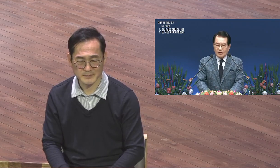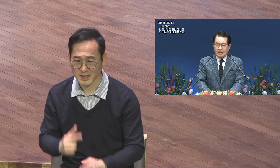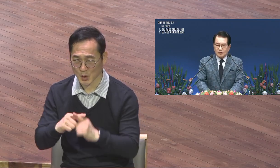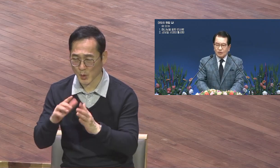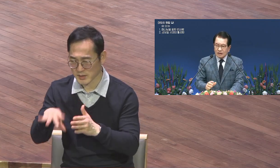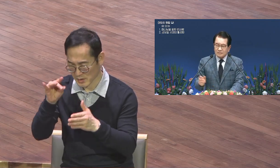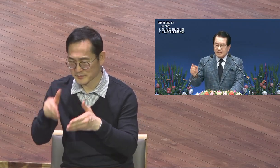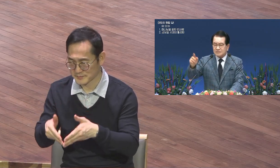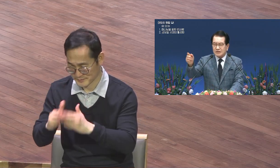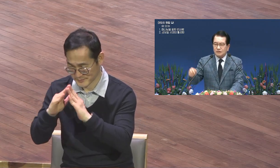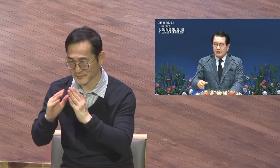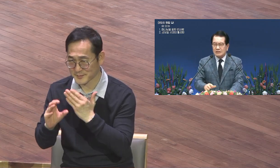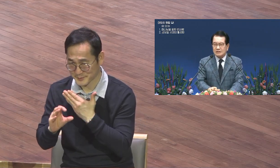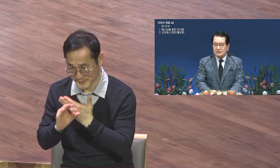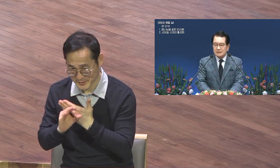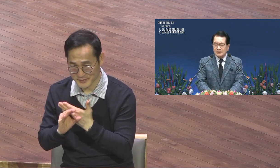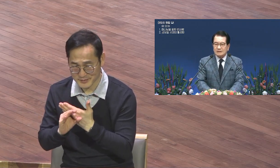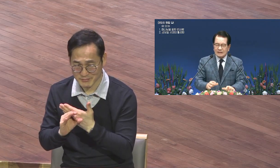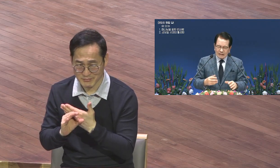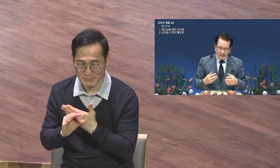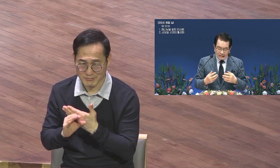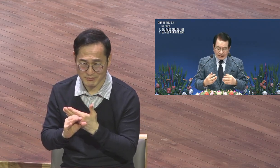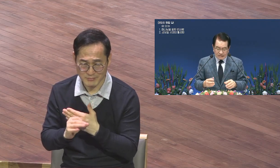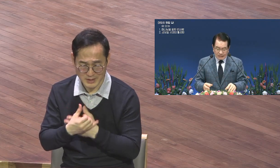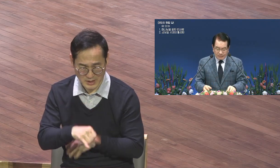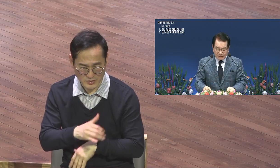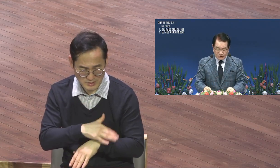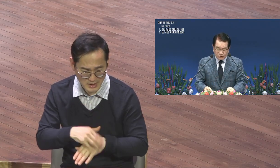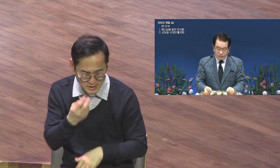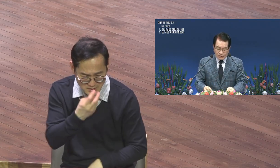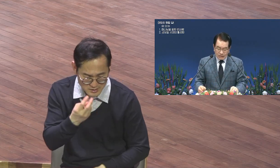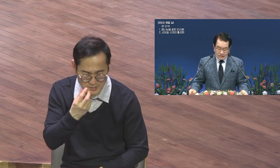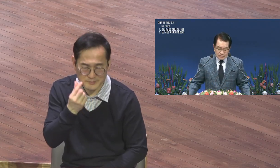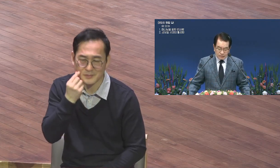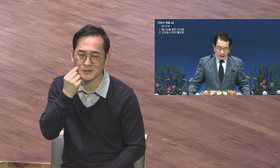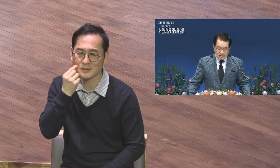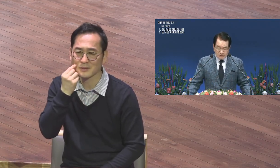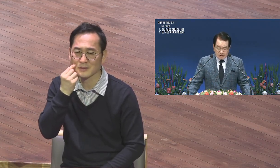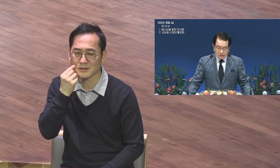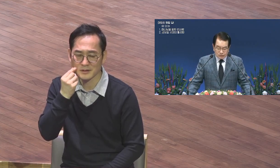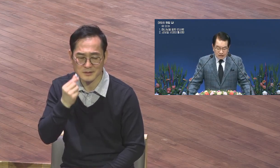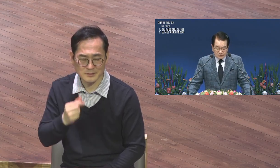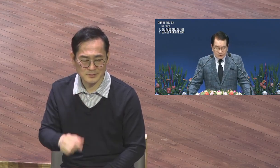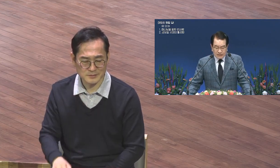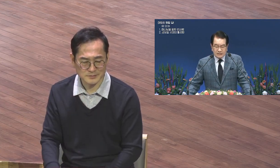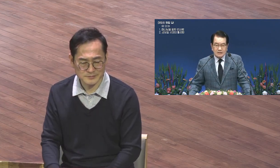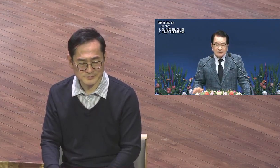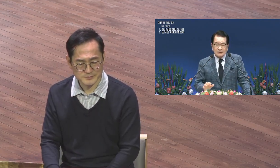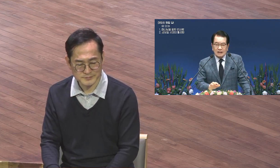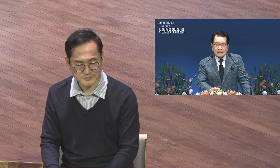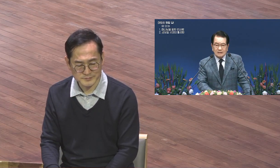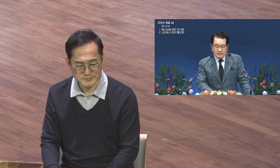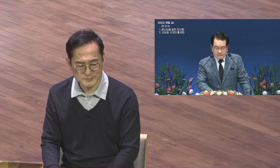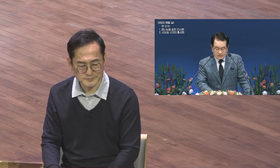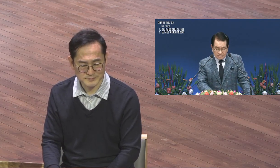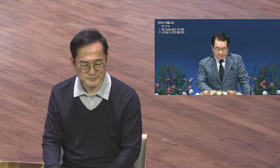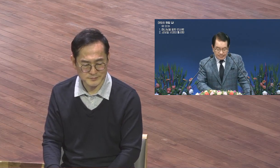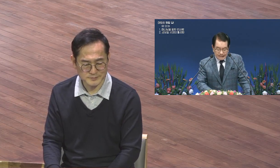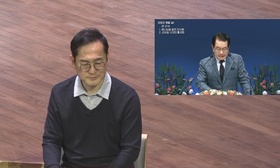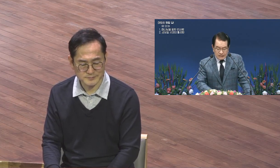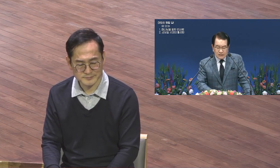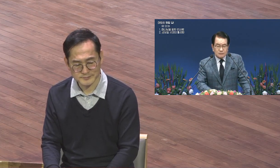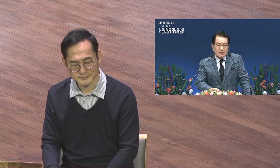개척하면 교회하면 똑같이 87년도 했거든. 거의 다 가슴이 아파가지고 둘이 앉으면 그런 소리 합니다. 어떻든